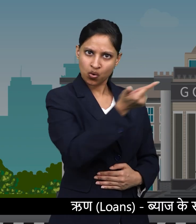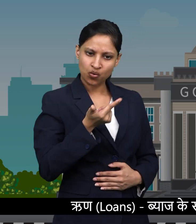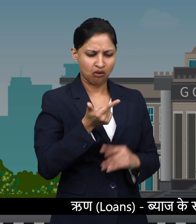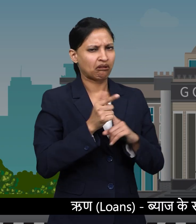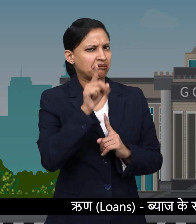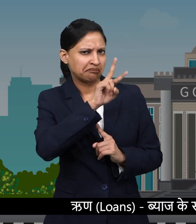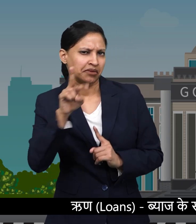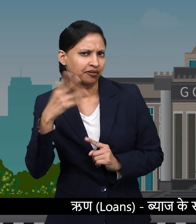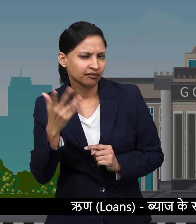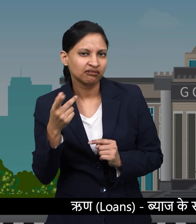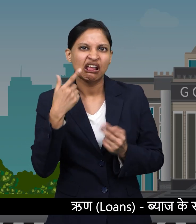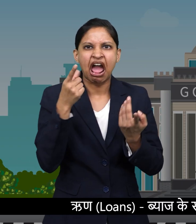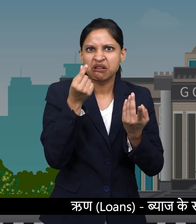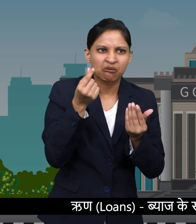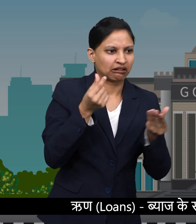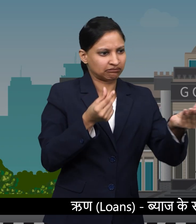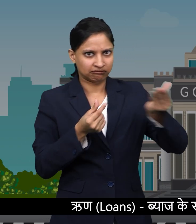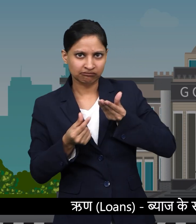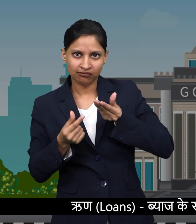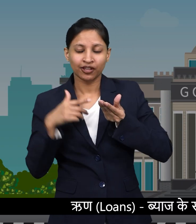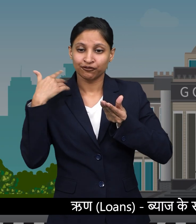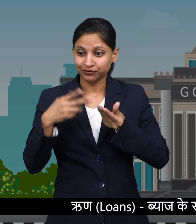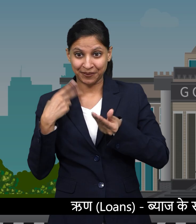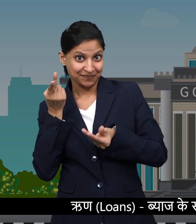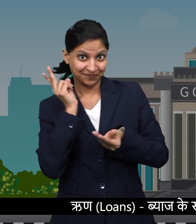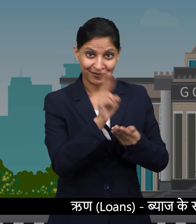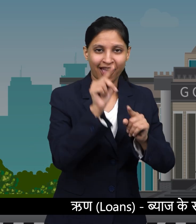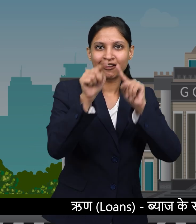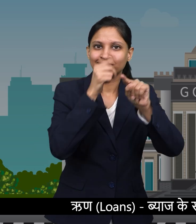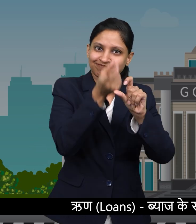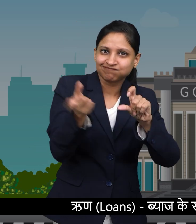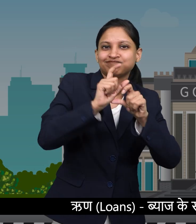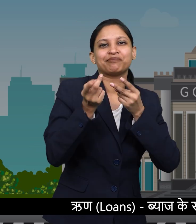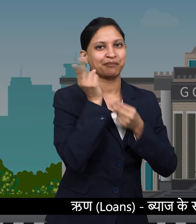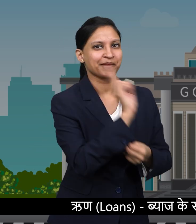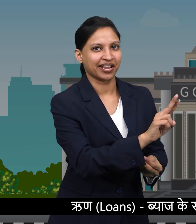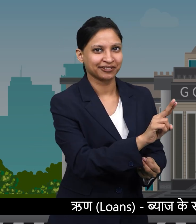ऋण, लोन्स, ब्याज के साथ चुकाया जाने वाला उधार लिया गया धन।